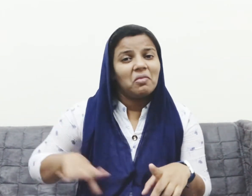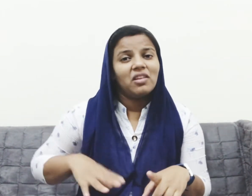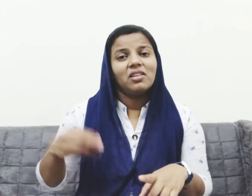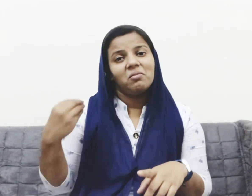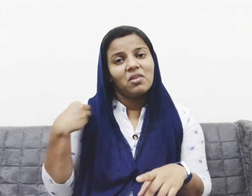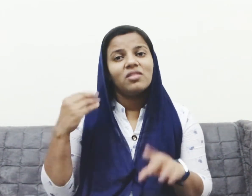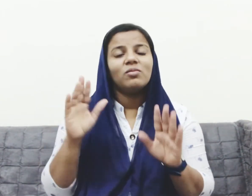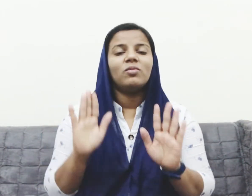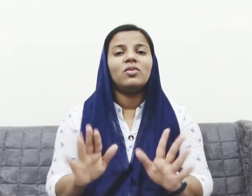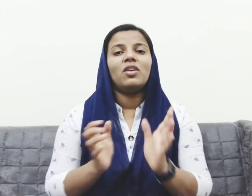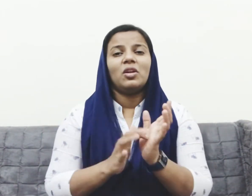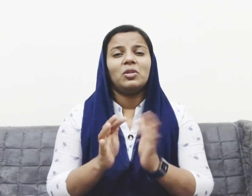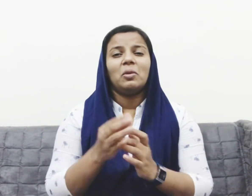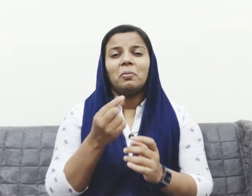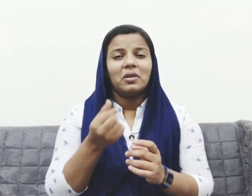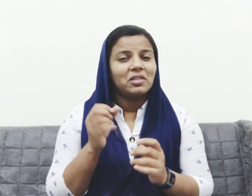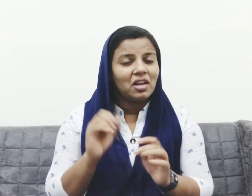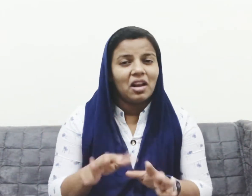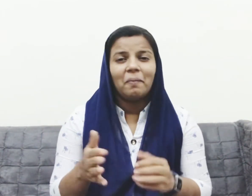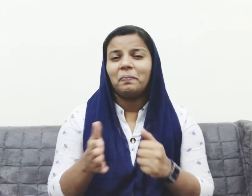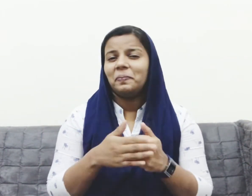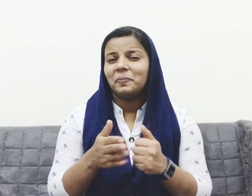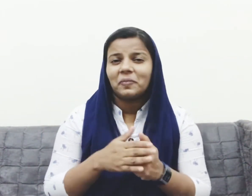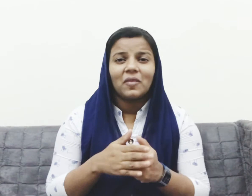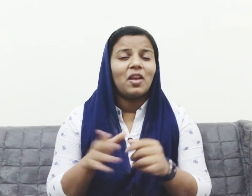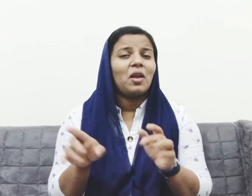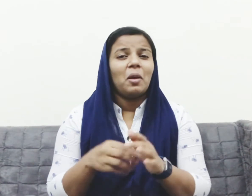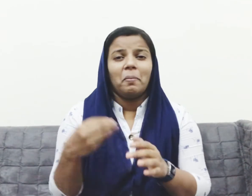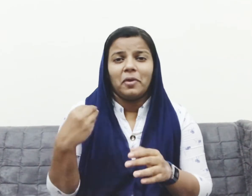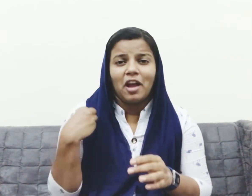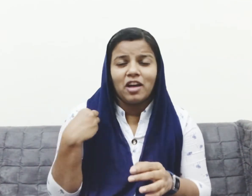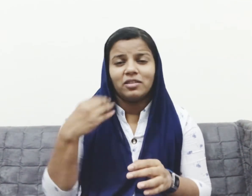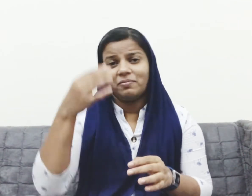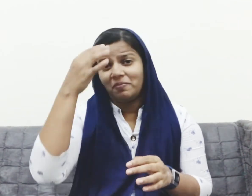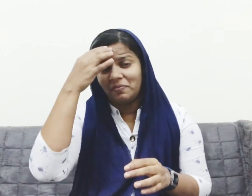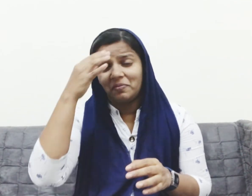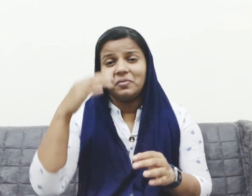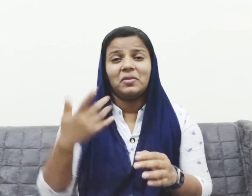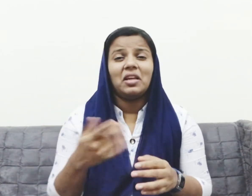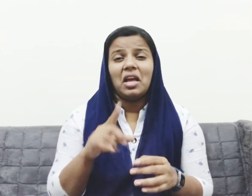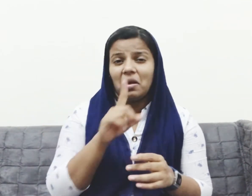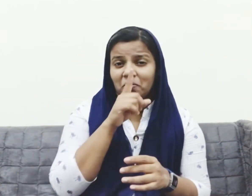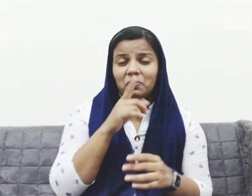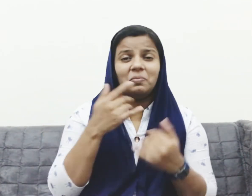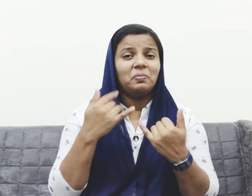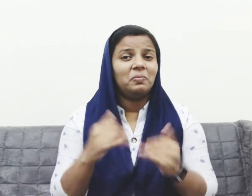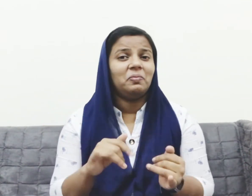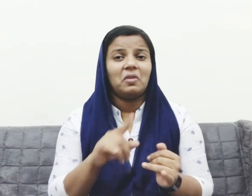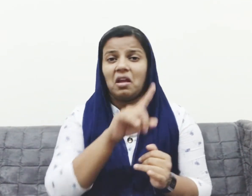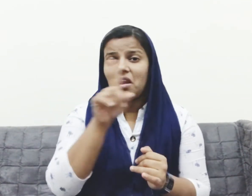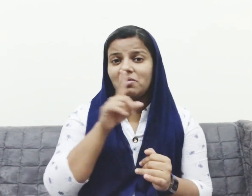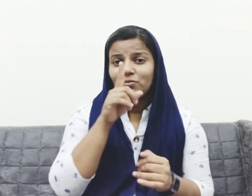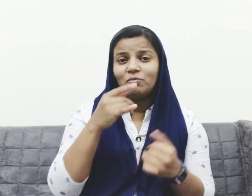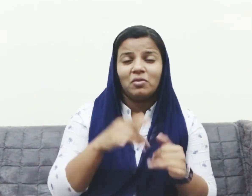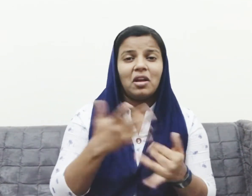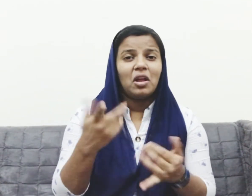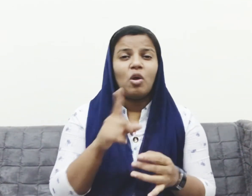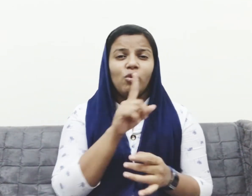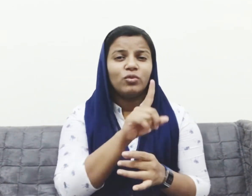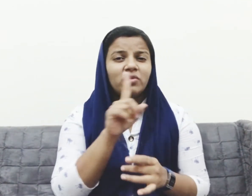അത്രേ. നമ്മളെപ്പോലെ തന്നെ ദാരിദ്ര്യമെന്നറിഞ്ഞവൻ, കഷ്ടത എന്നറിഞ്ഞവൻ, പ്രയാസമെന്നറിഞ്ഞവൻ, നിന്ദ എന്നറിഞ്ഞവൻ, പരിഹാസമെന്നറിഞ്ഞവൻ,